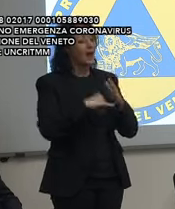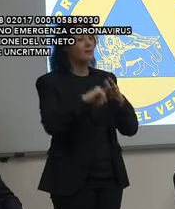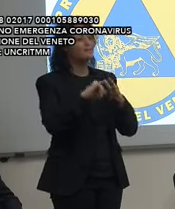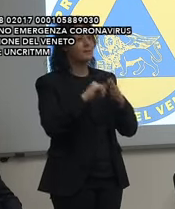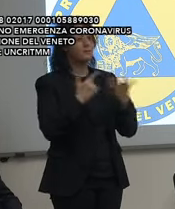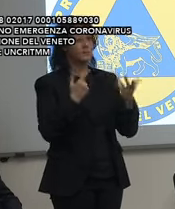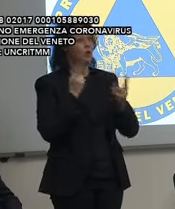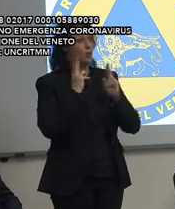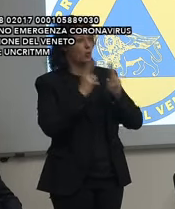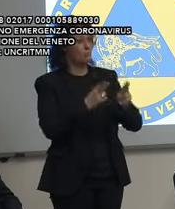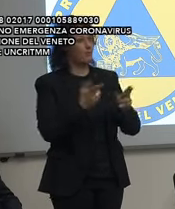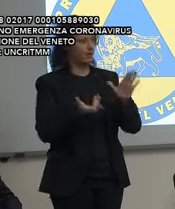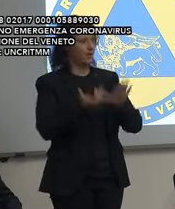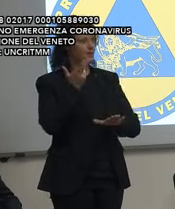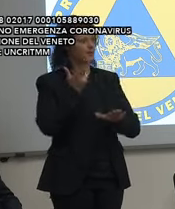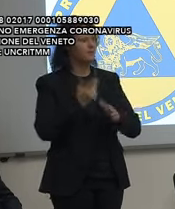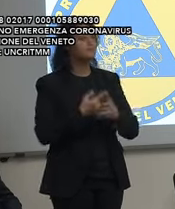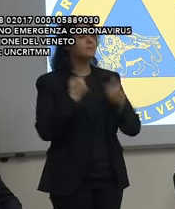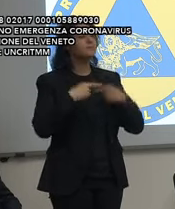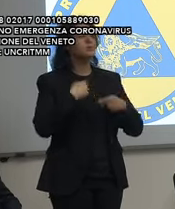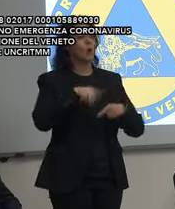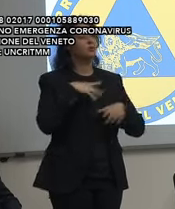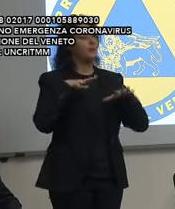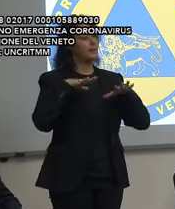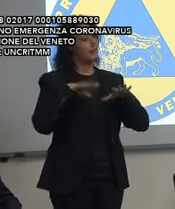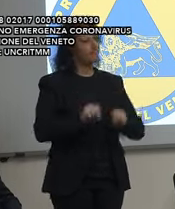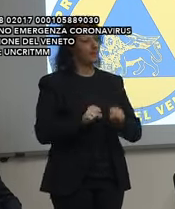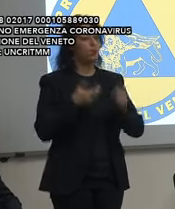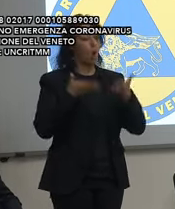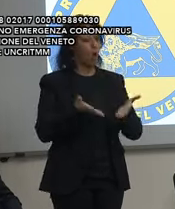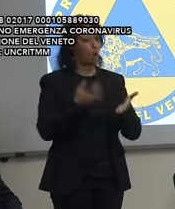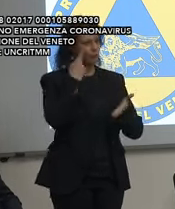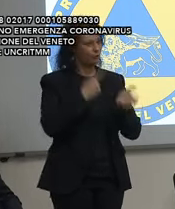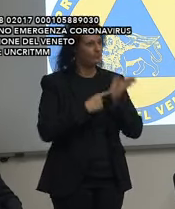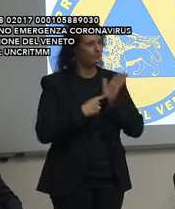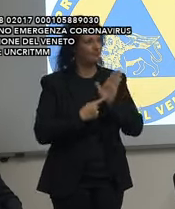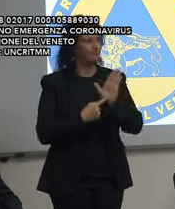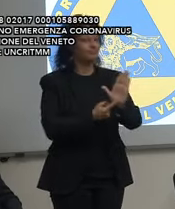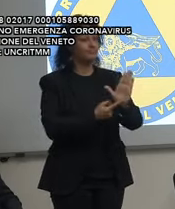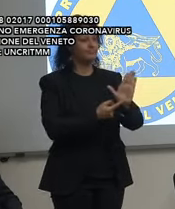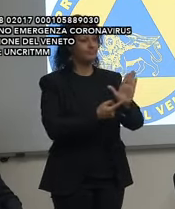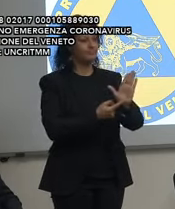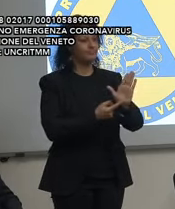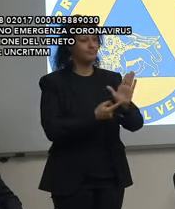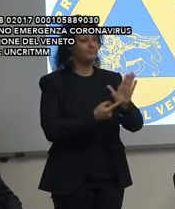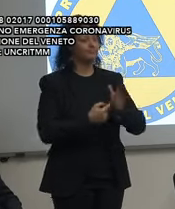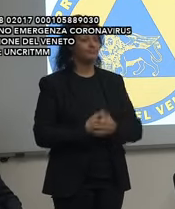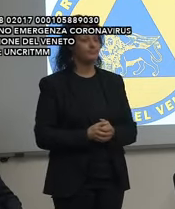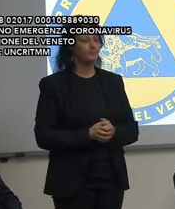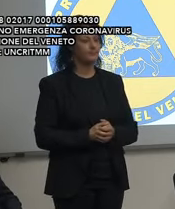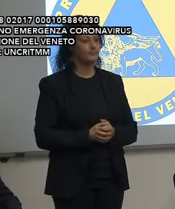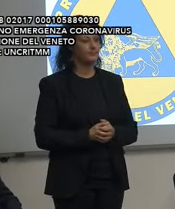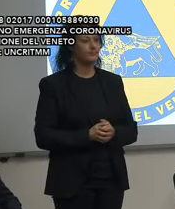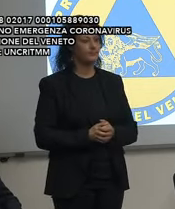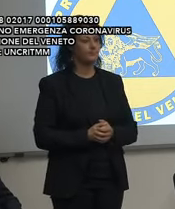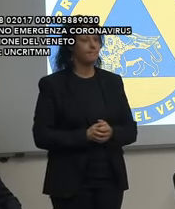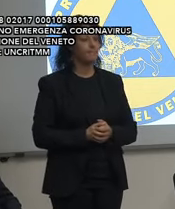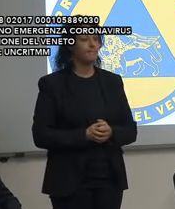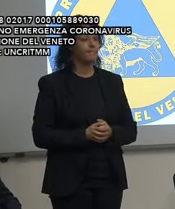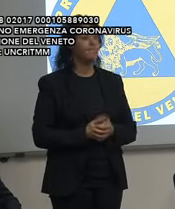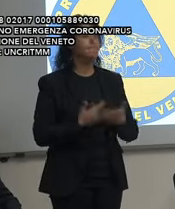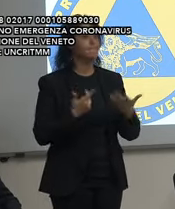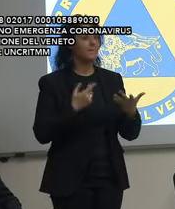nuovo. Questo è l'impegno, questo è quello che qui oggi viene rappresentato e che qui oggi viene presentato come un